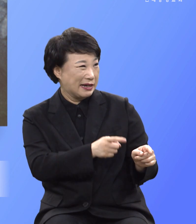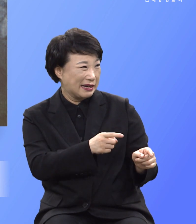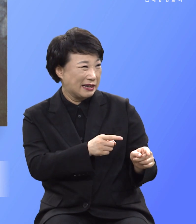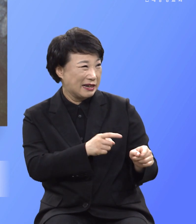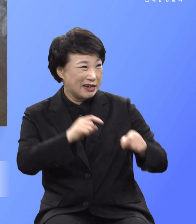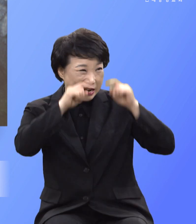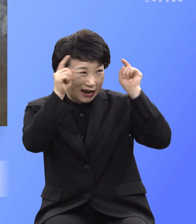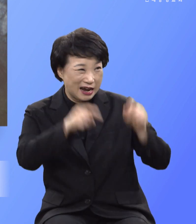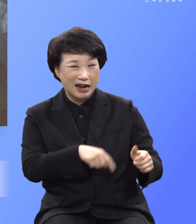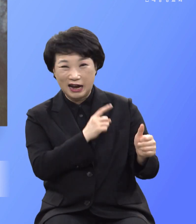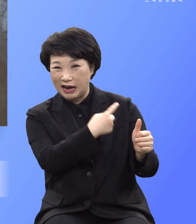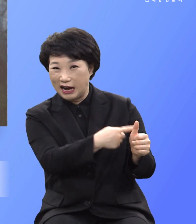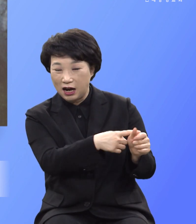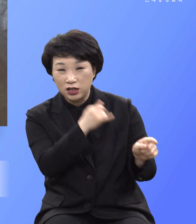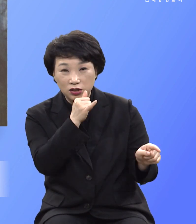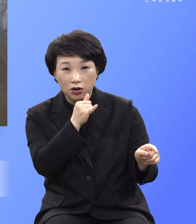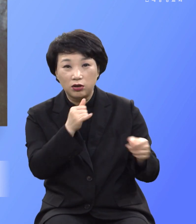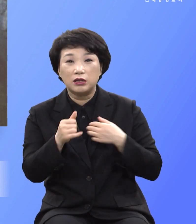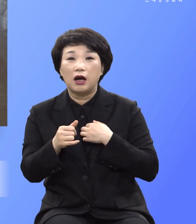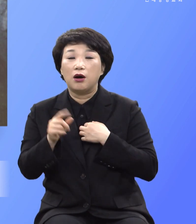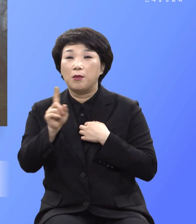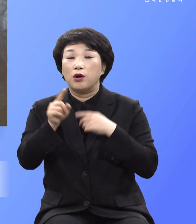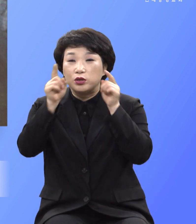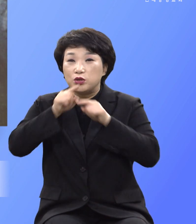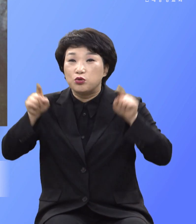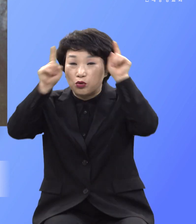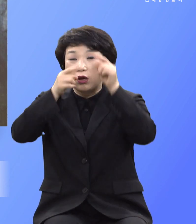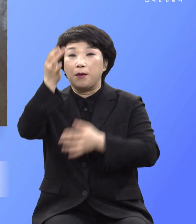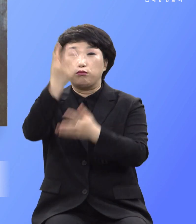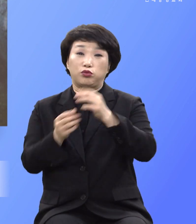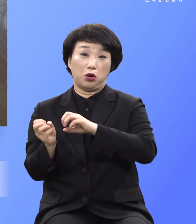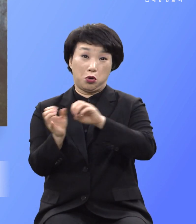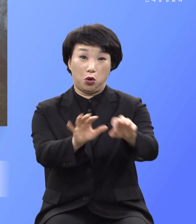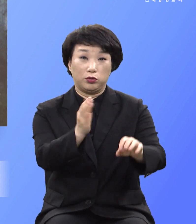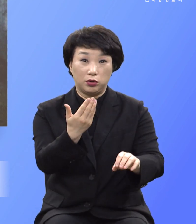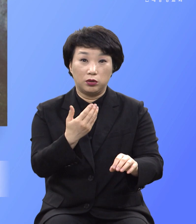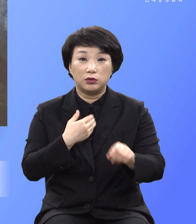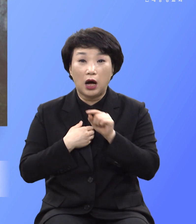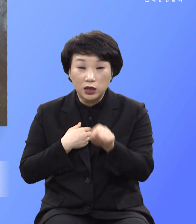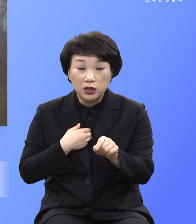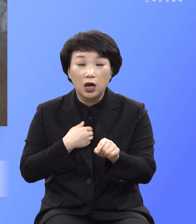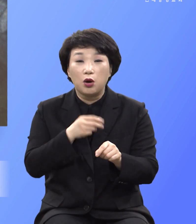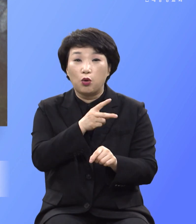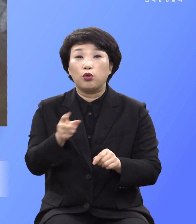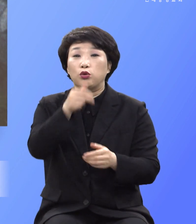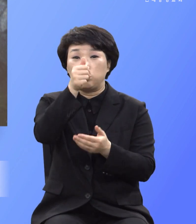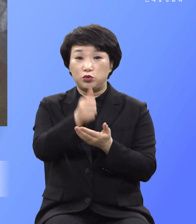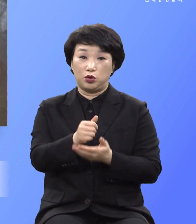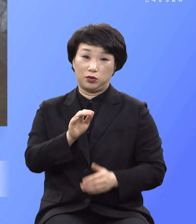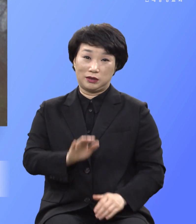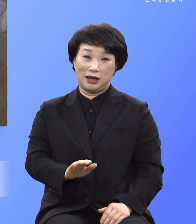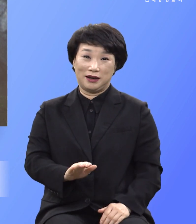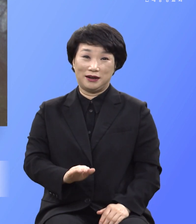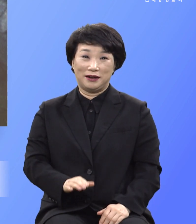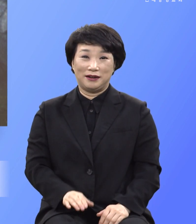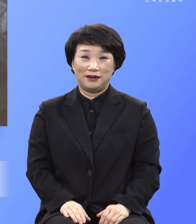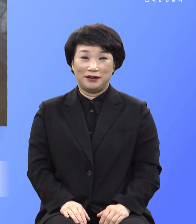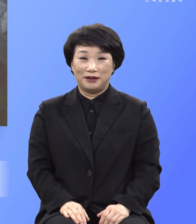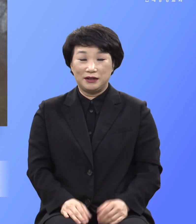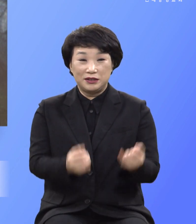지옥불에 던지리라 그게 죄라는 거에요 그게 죄 예 여자를 보고